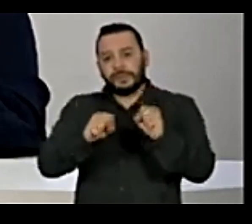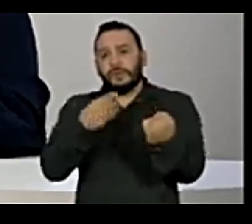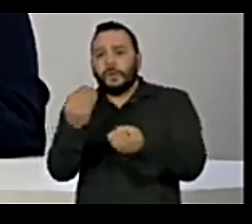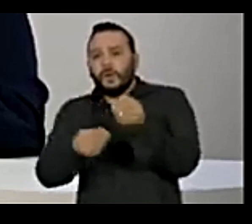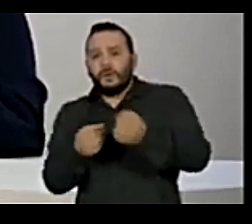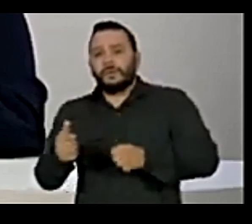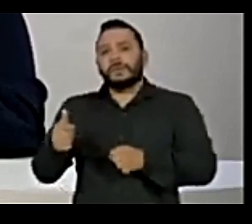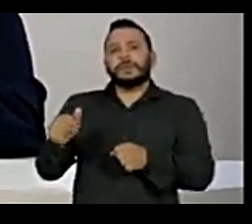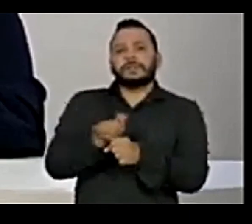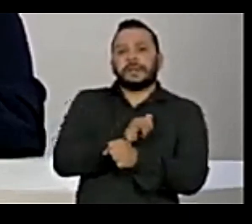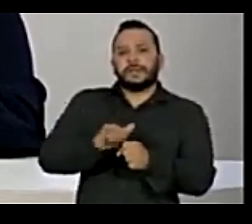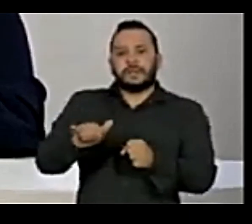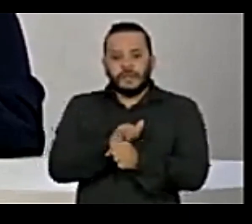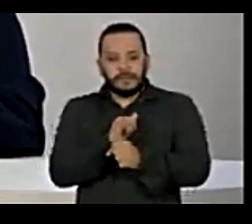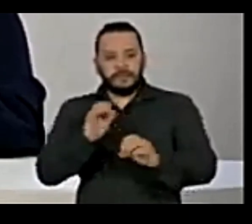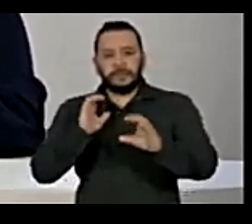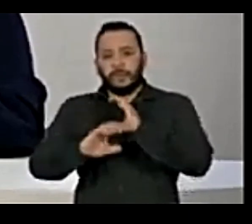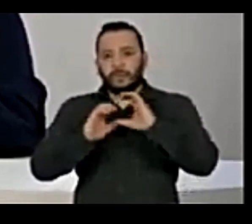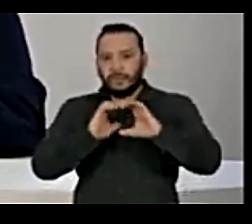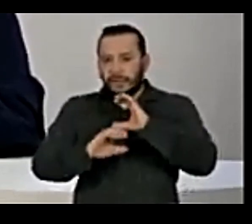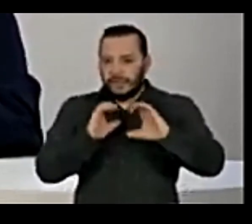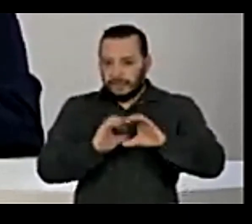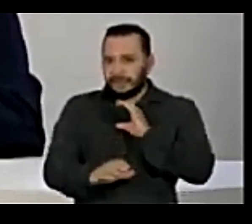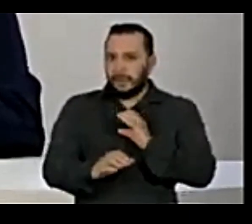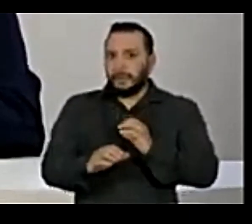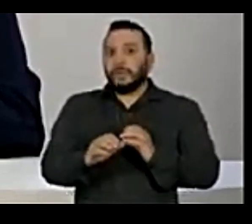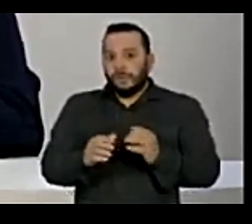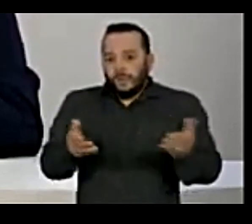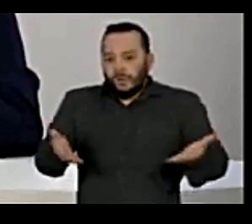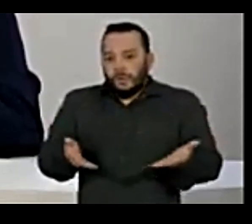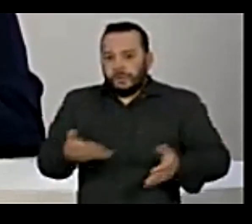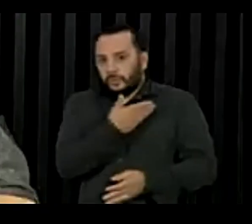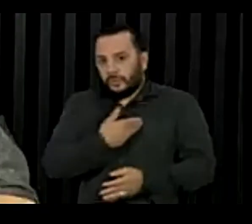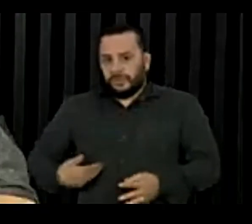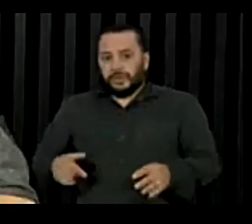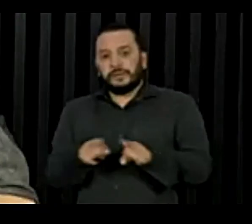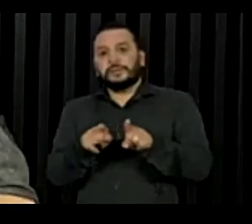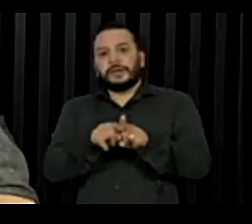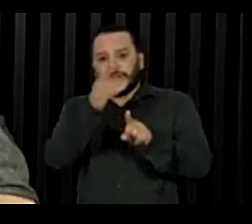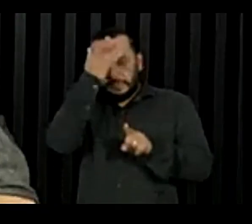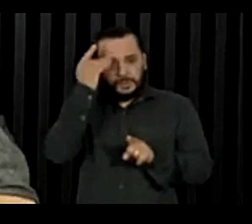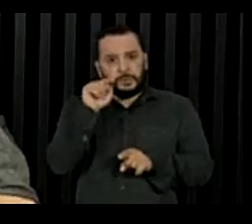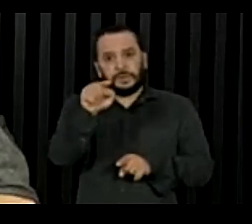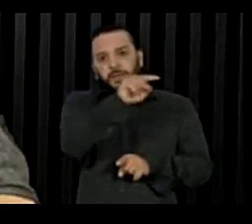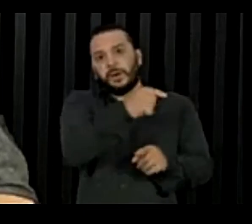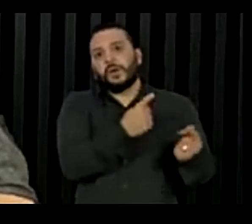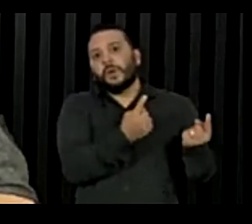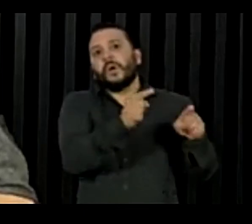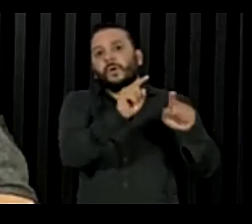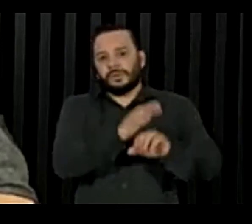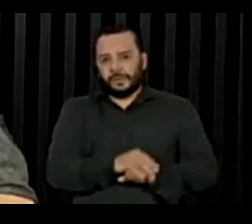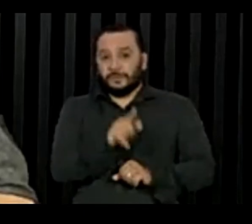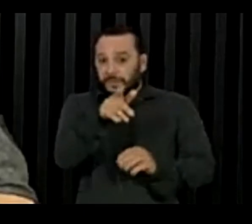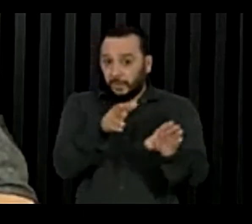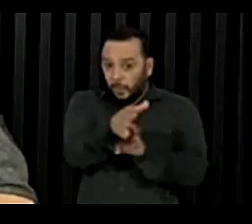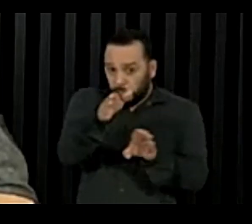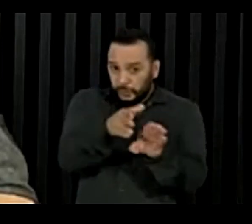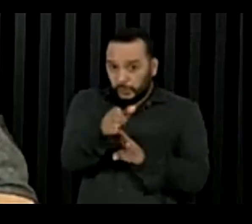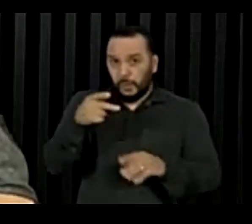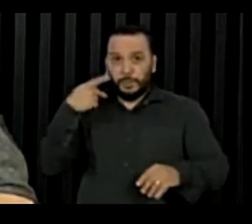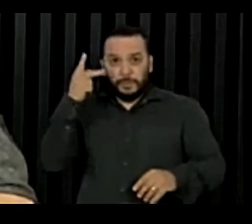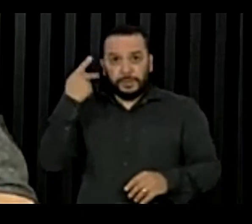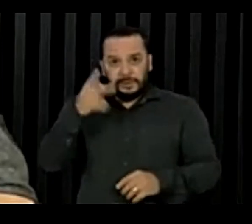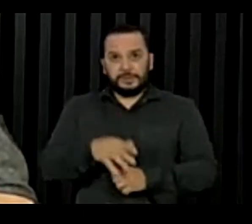de comunicação do atual governo e da oposição? Você agora é um consultor político. Aí a gente entra